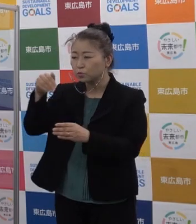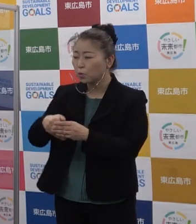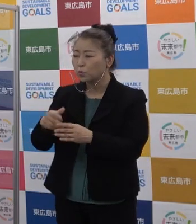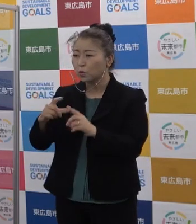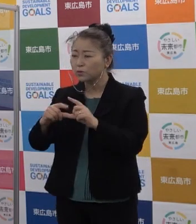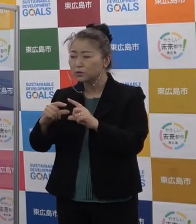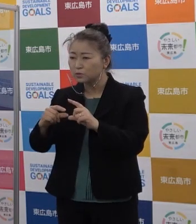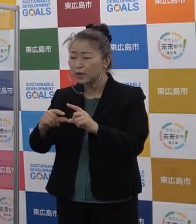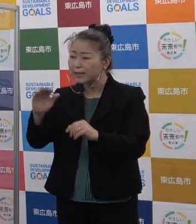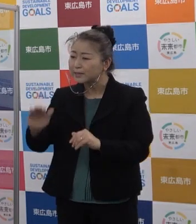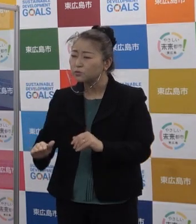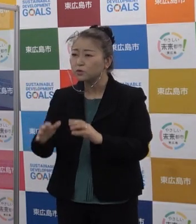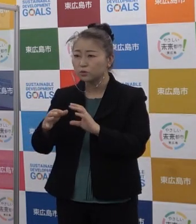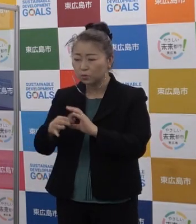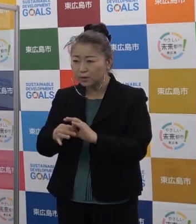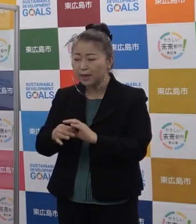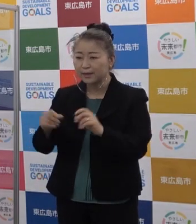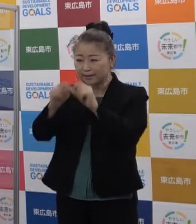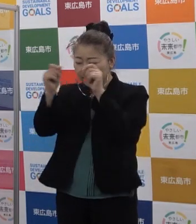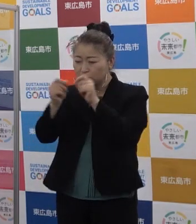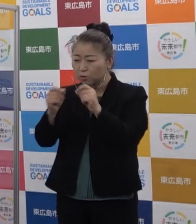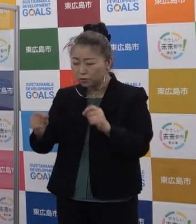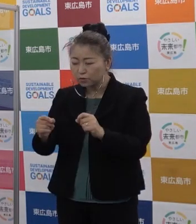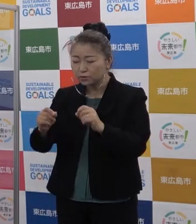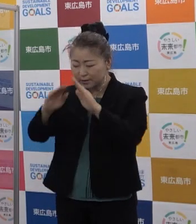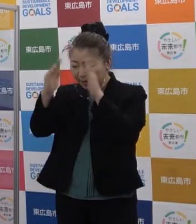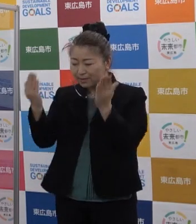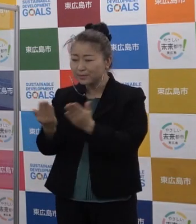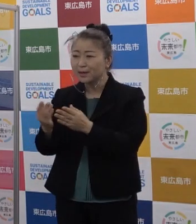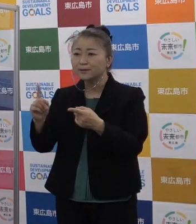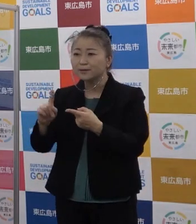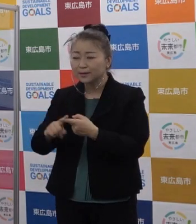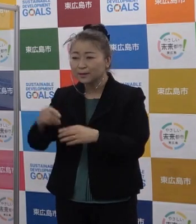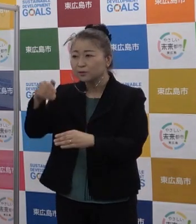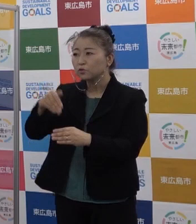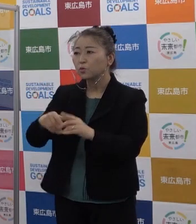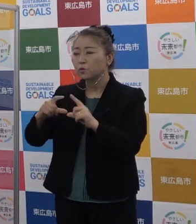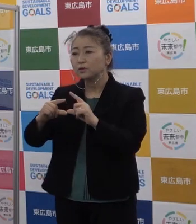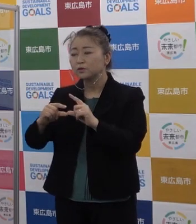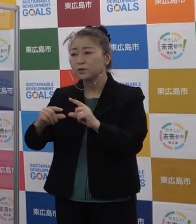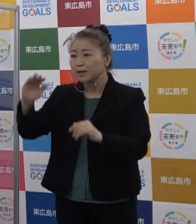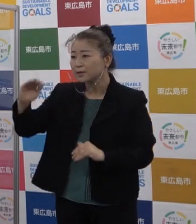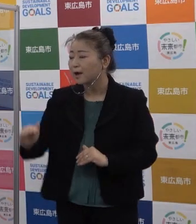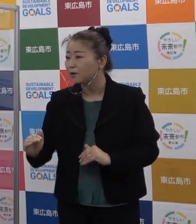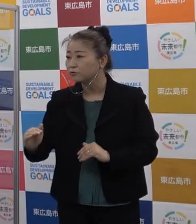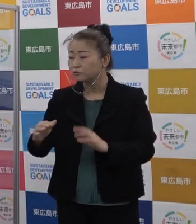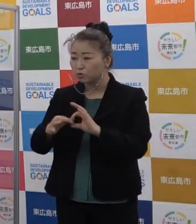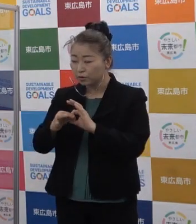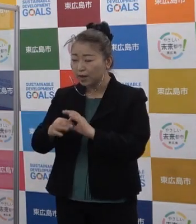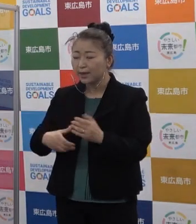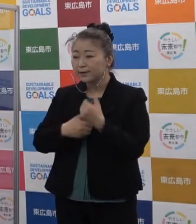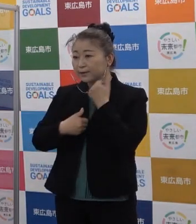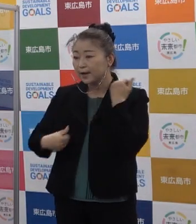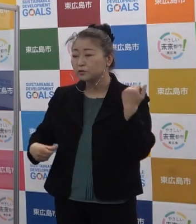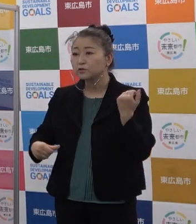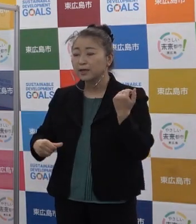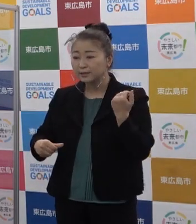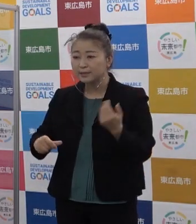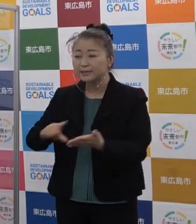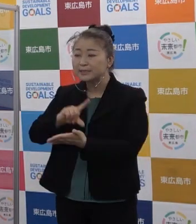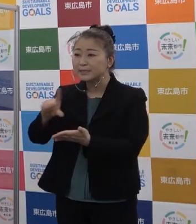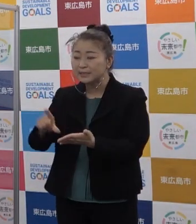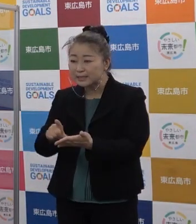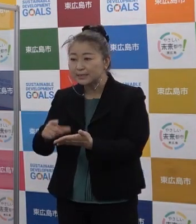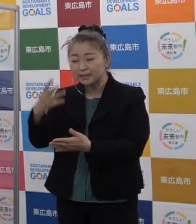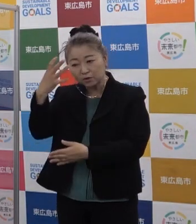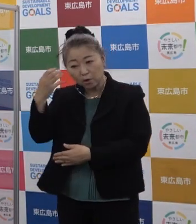れがトータルの投票率の低さになっているわけです。より学生に地域のに対する関心を持